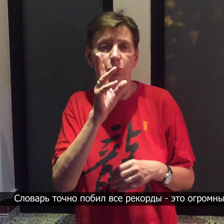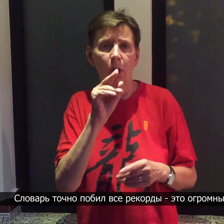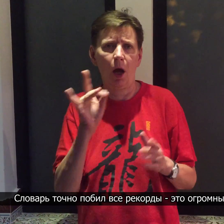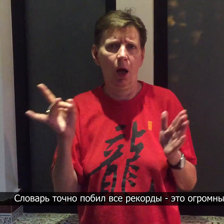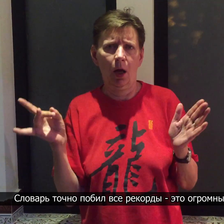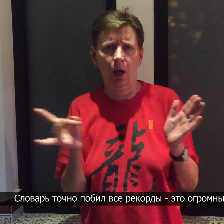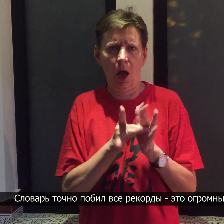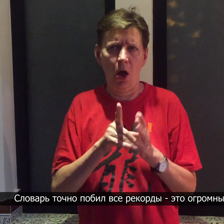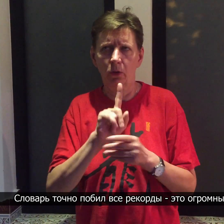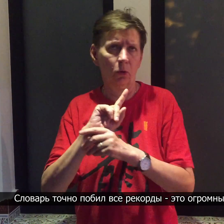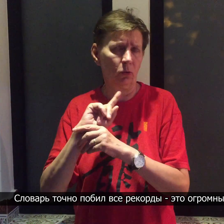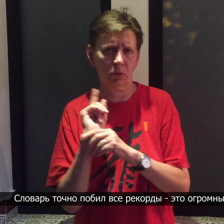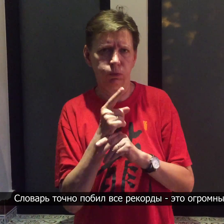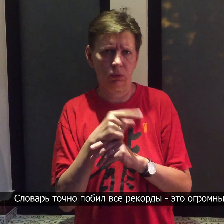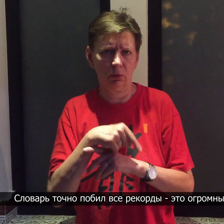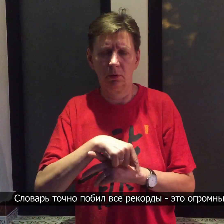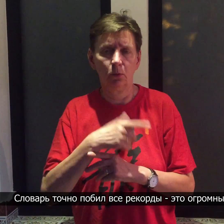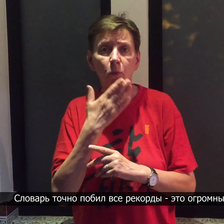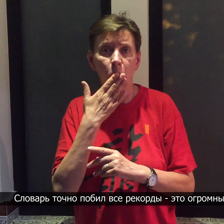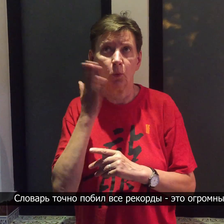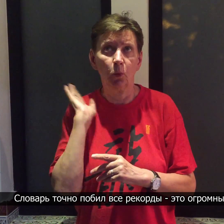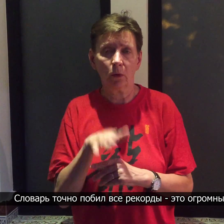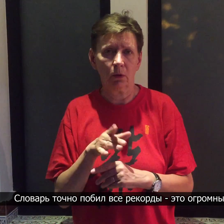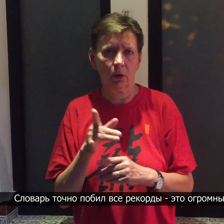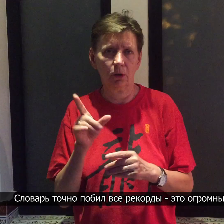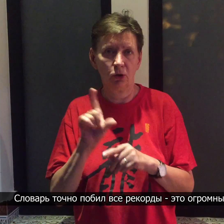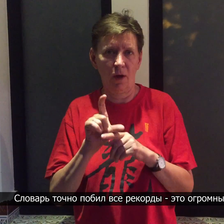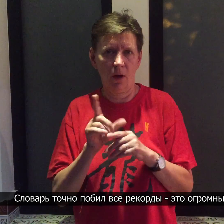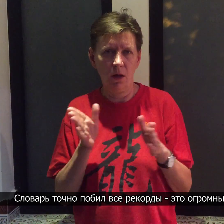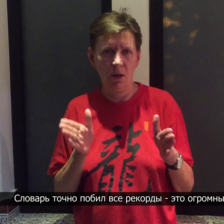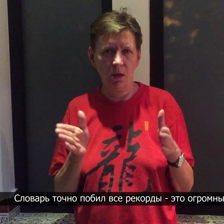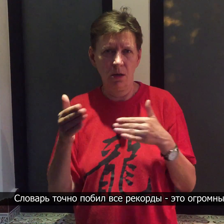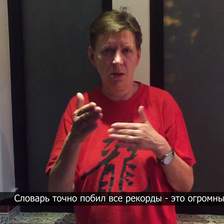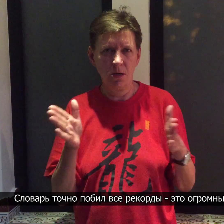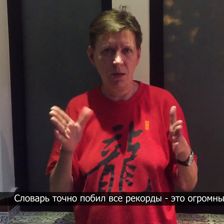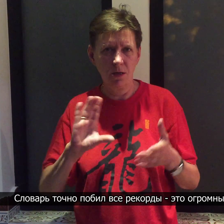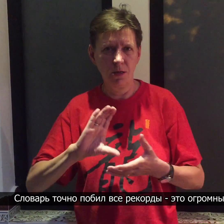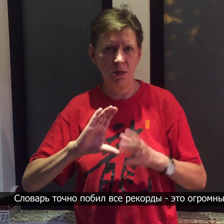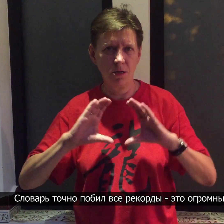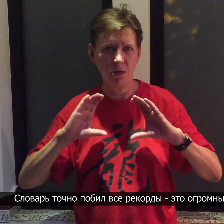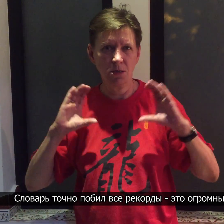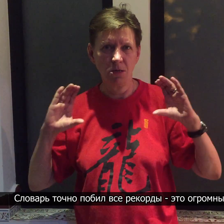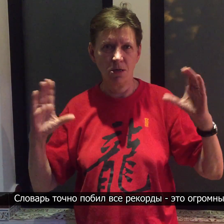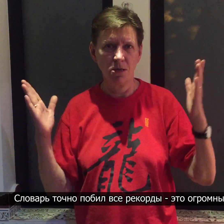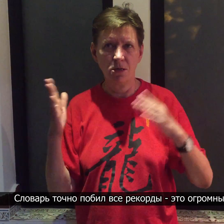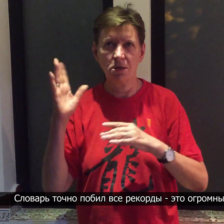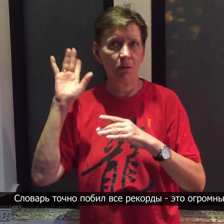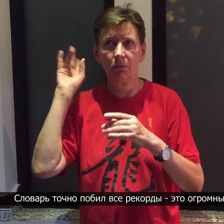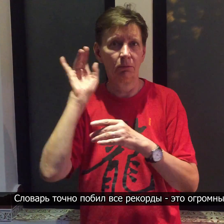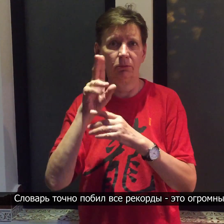знают, но Советский Союз закупал в огромных количествах. Но иногда наши политические оппоненты говорят, вот какое было сельское